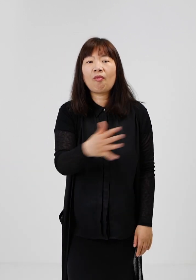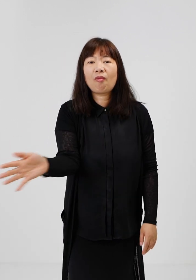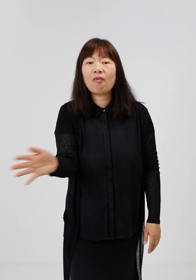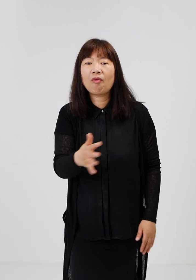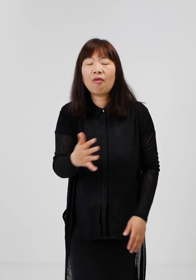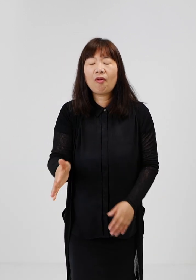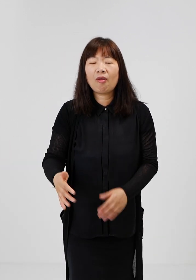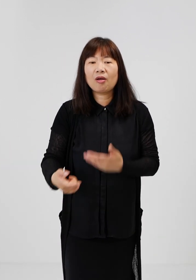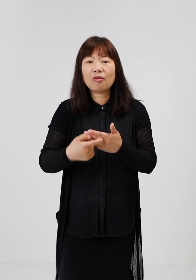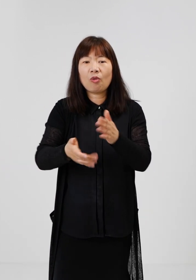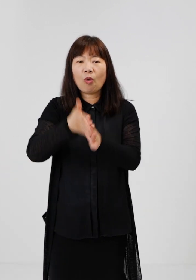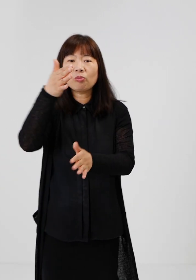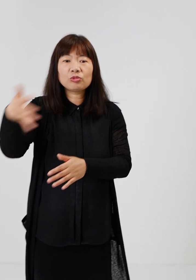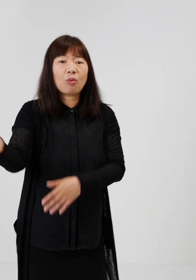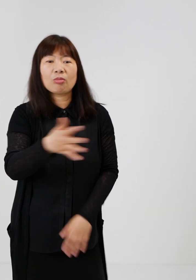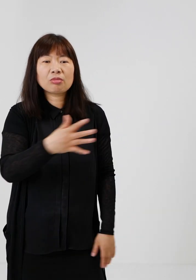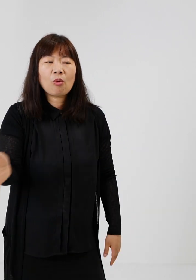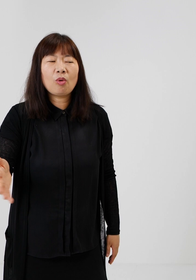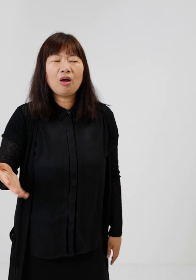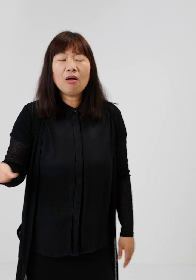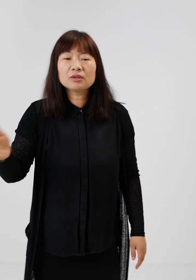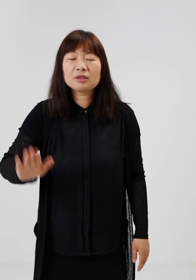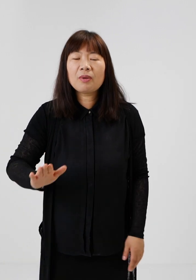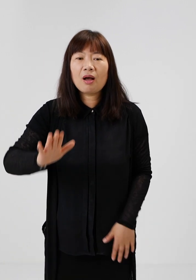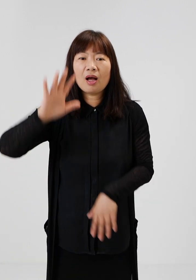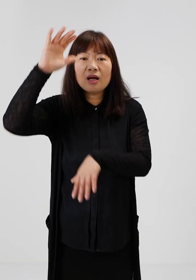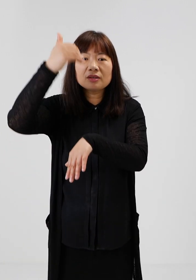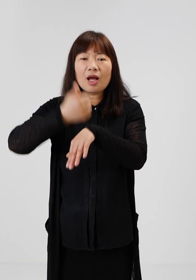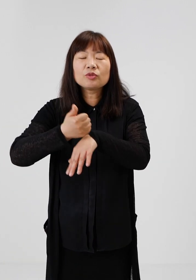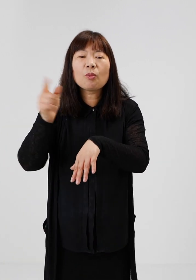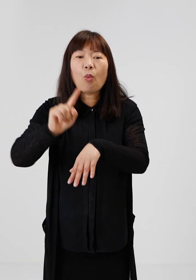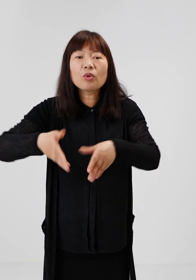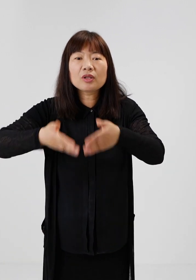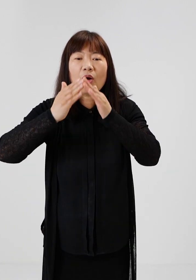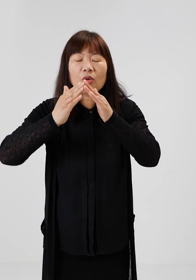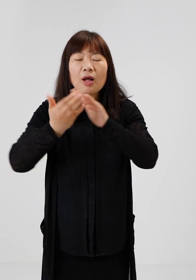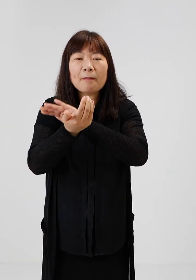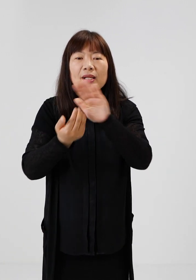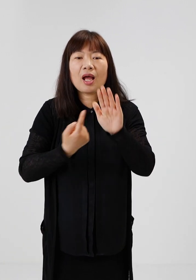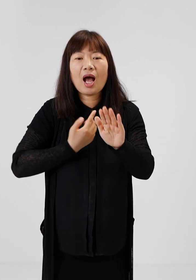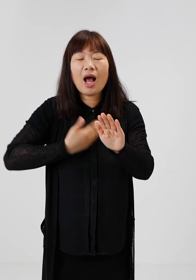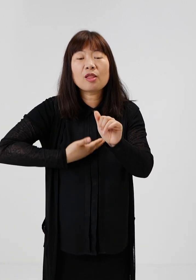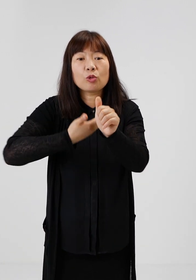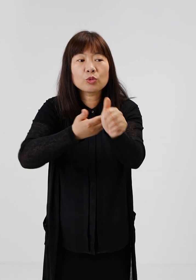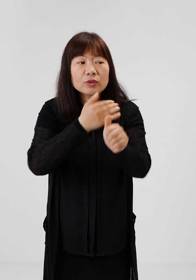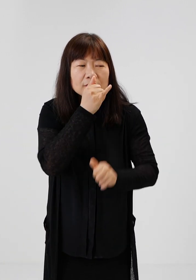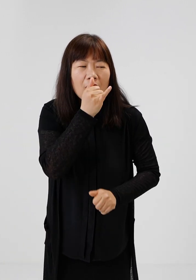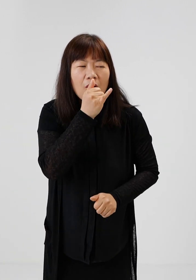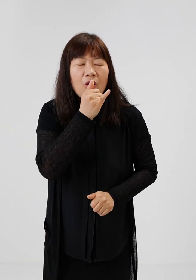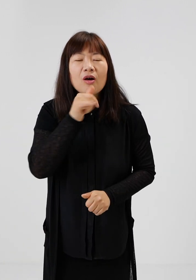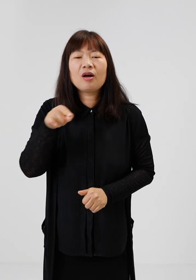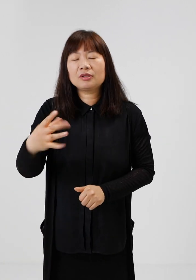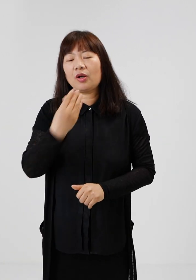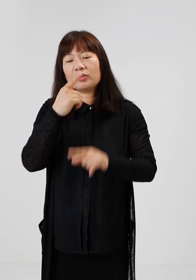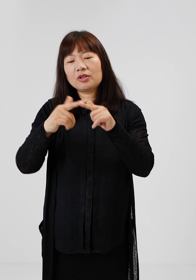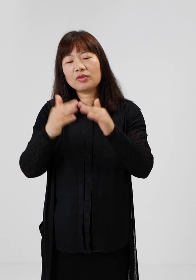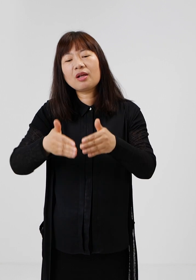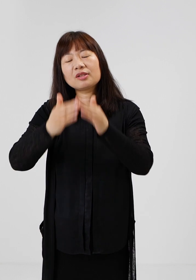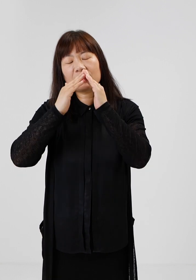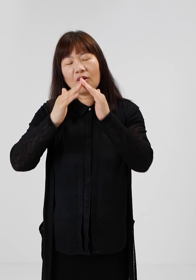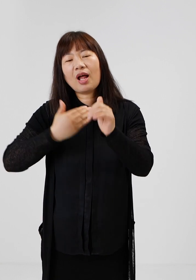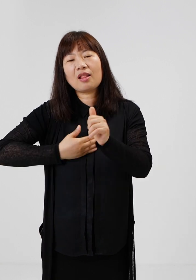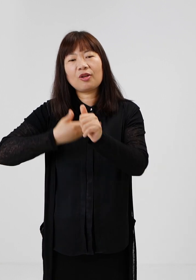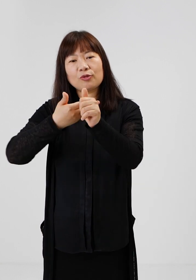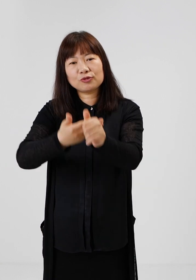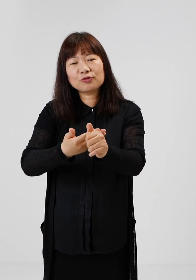그러면 여기에 뭐가 세워질 것을 암시한 겁니까? 성전이 세워질 것을 암시한 거고 그 성전에